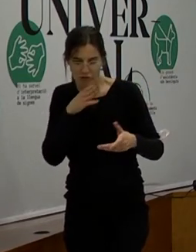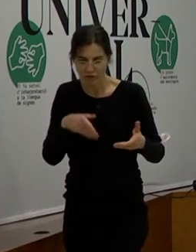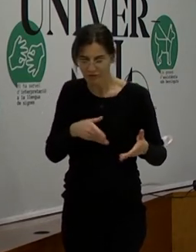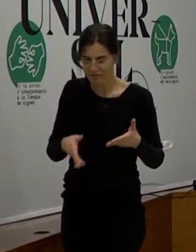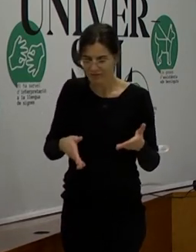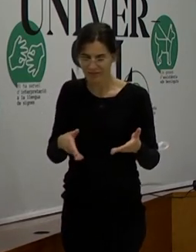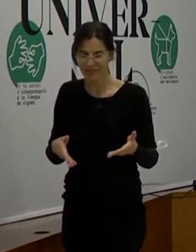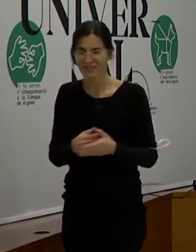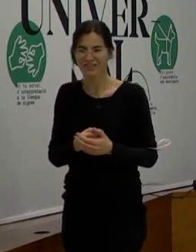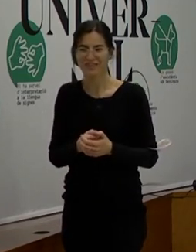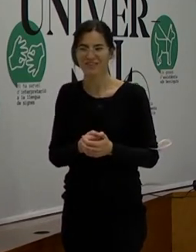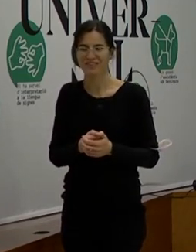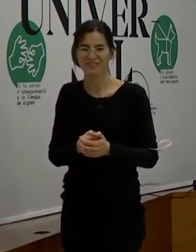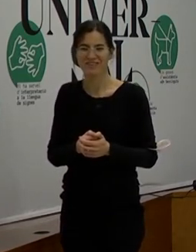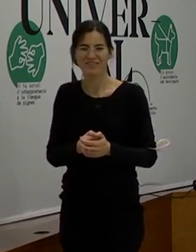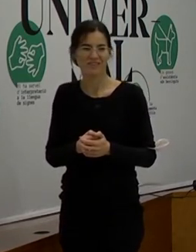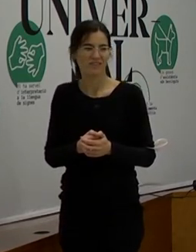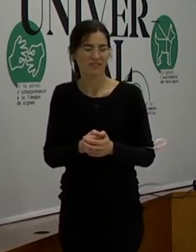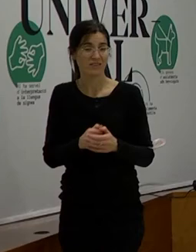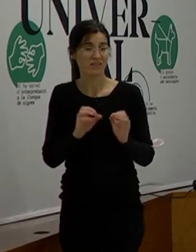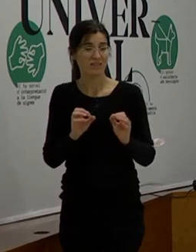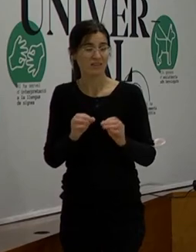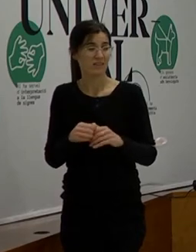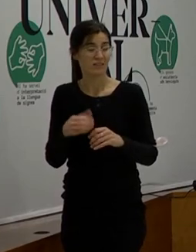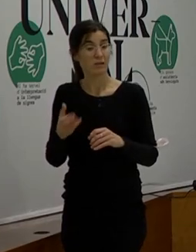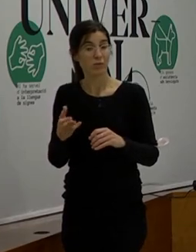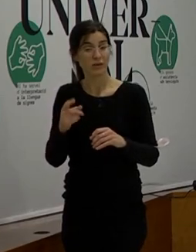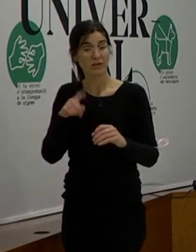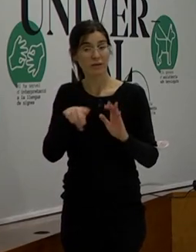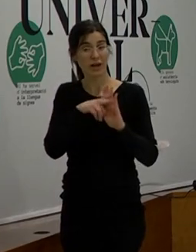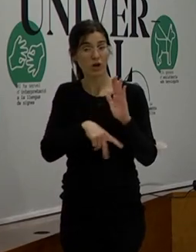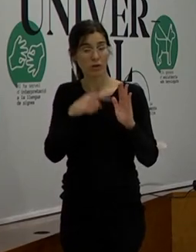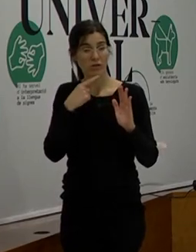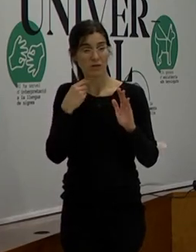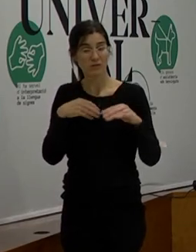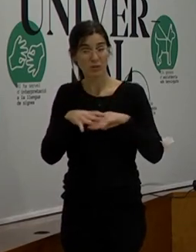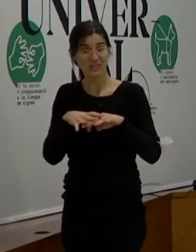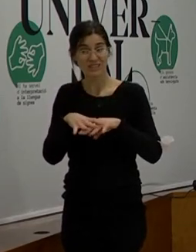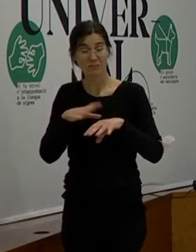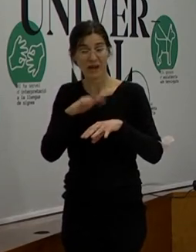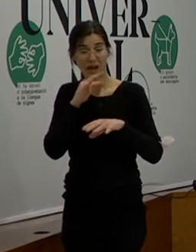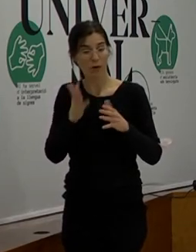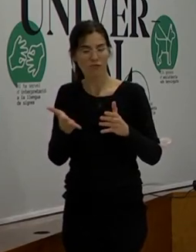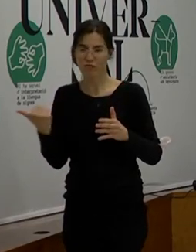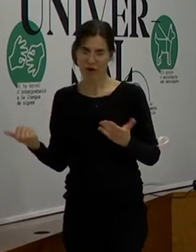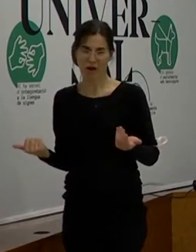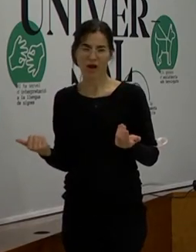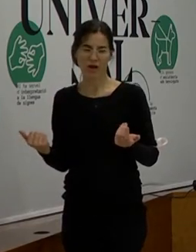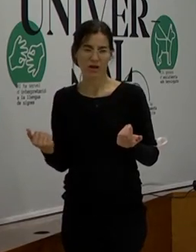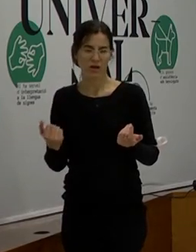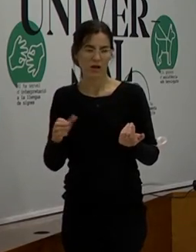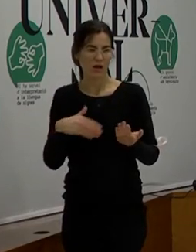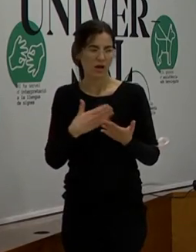echo una escuma. O sigui, és important, i ho diu la norma, que les reixes de desaigua, fora. Inclús, com no